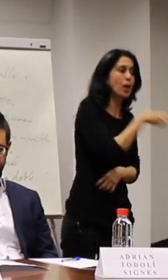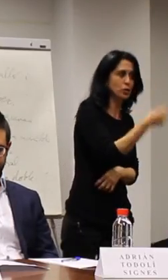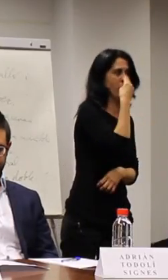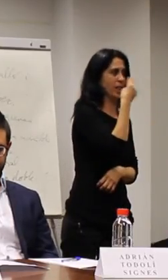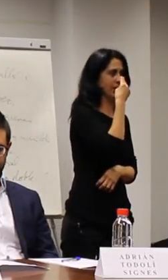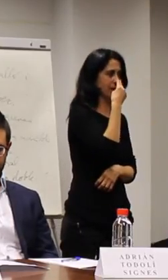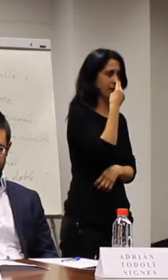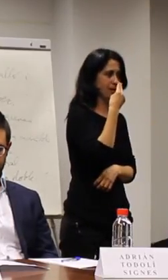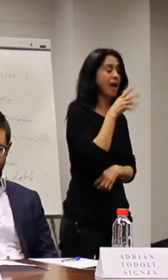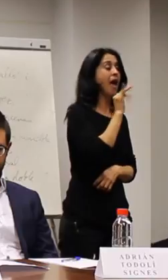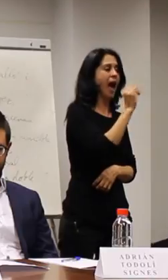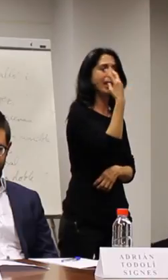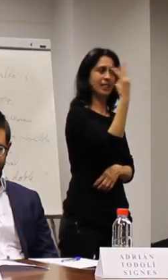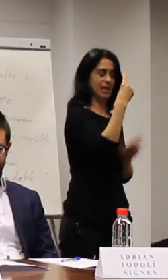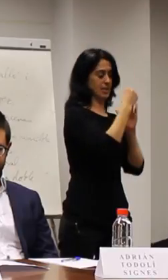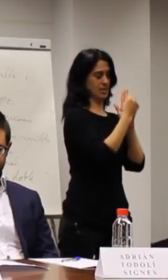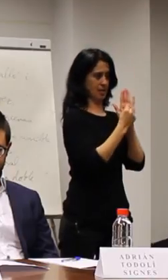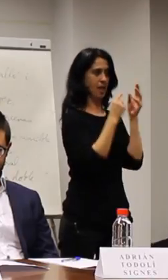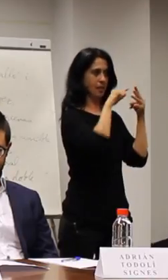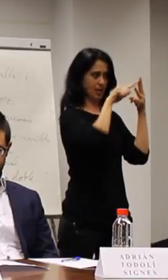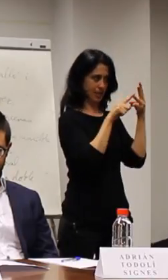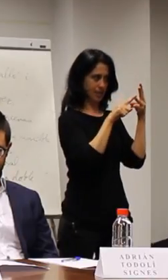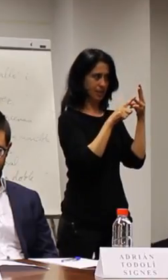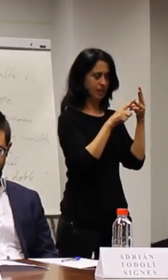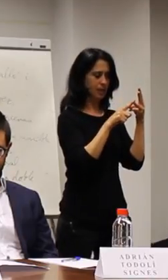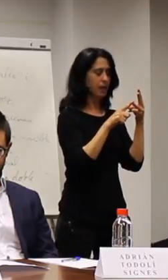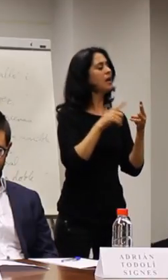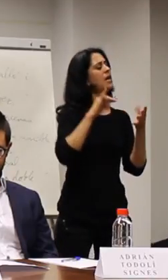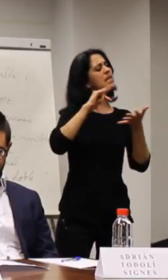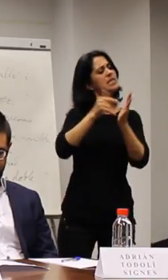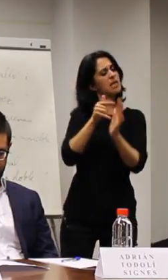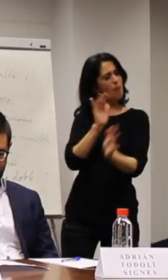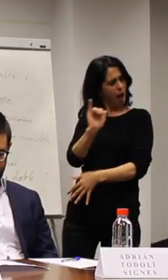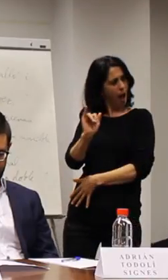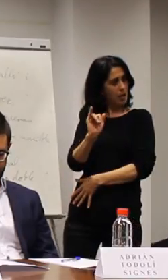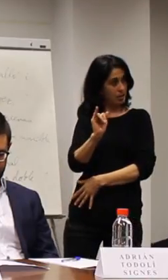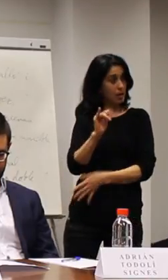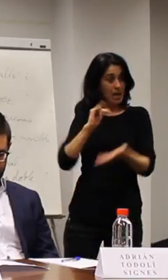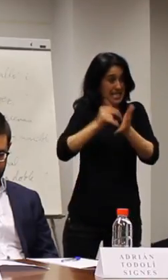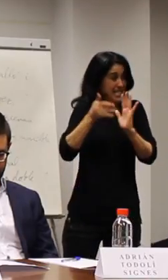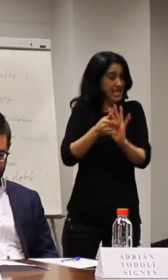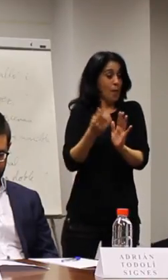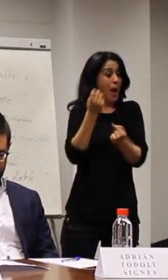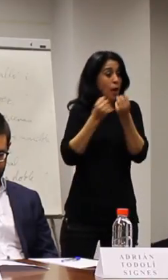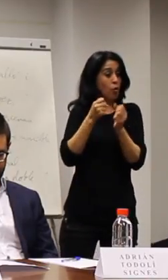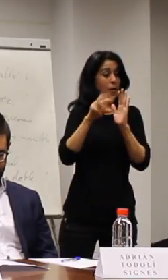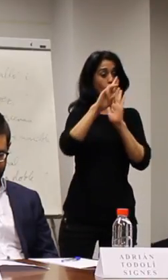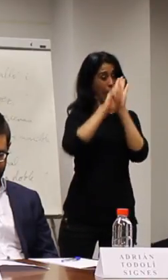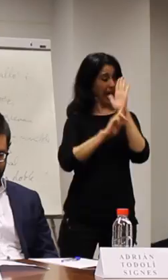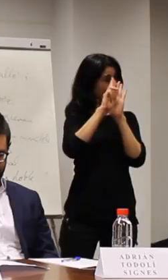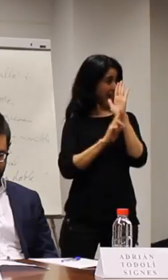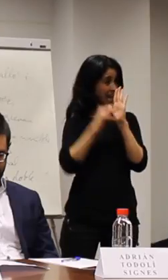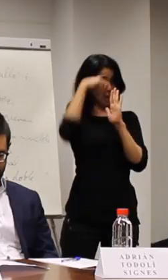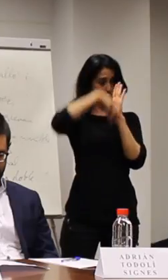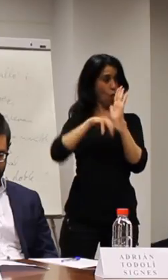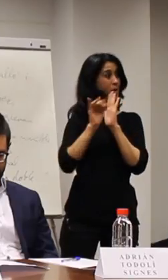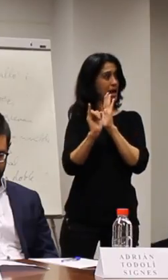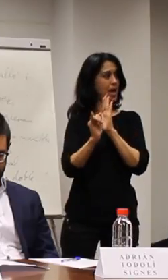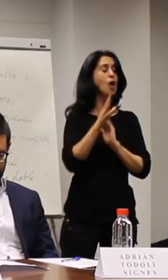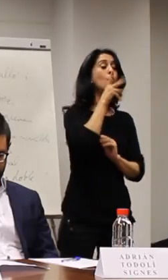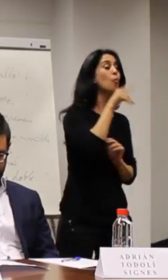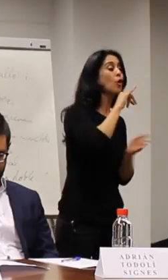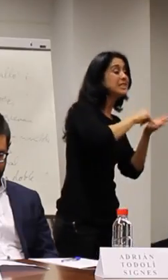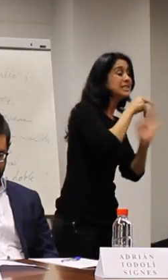tres aspectos: cómo afecta a los sistemas establecidos, que está regulado, porque es un negocio que aparece bajo la sombra también del neoliberalismo